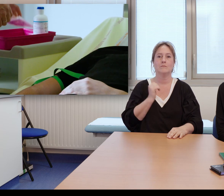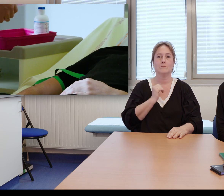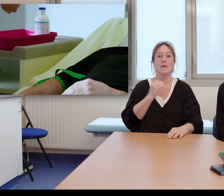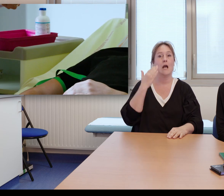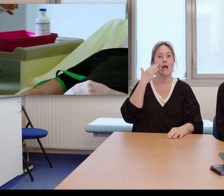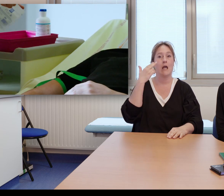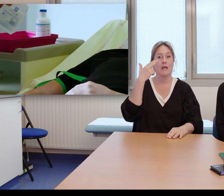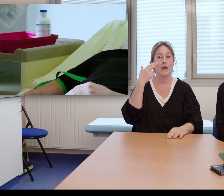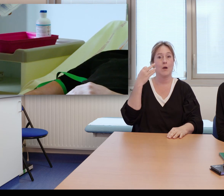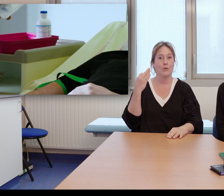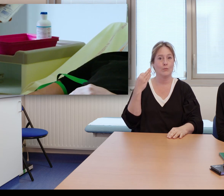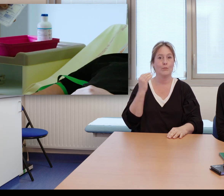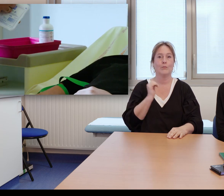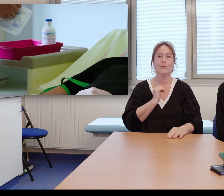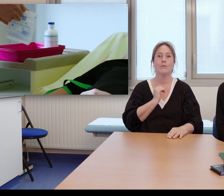un garrot.